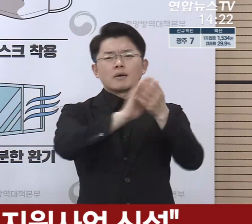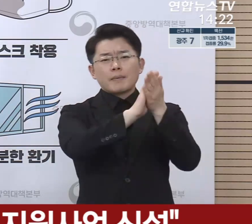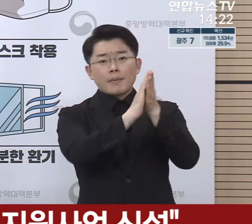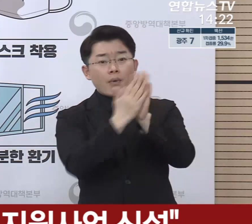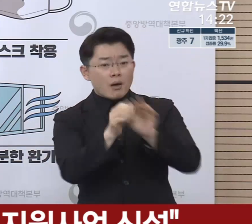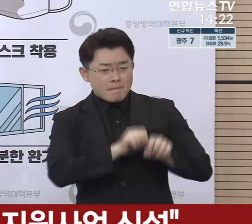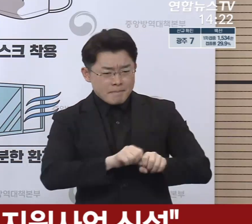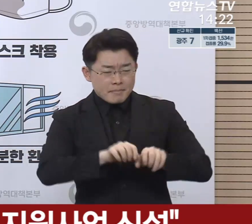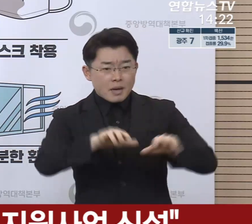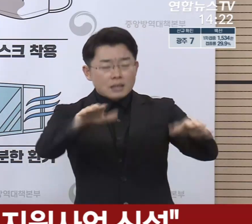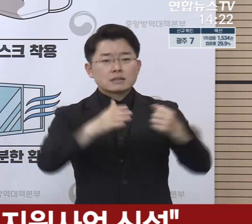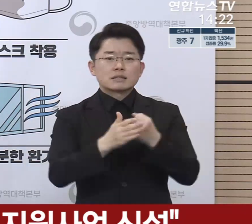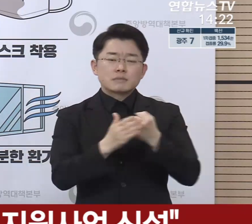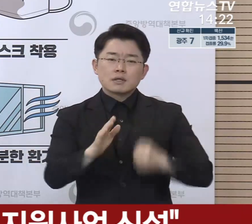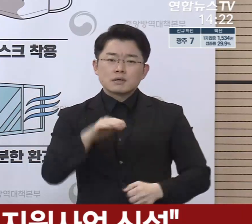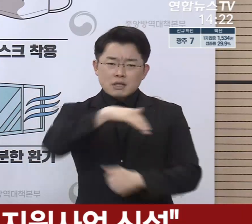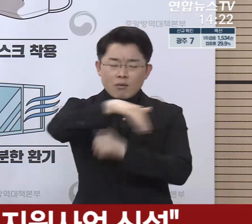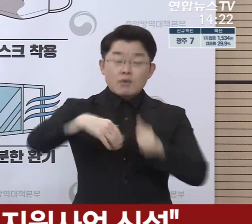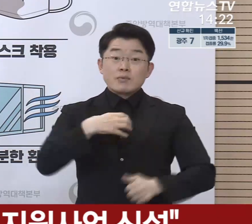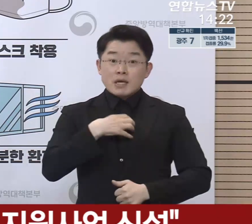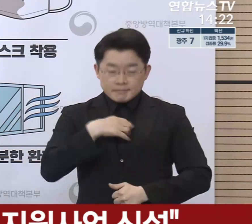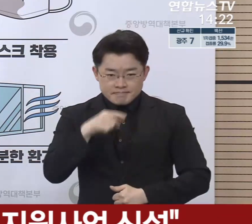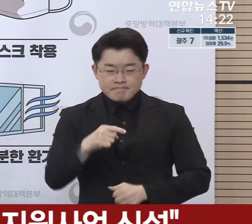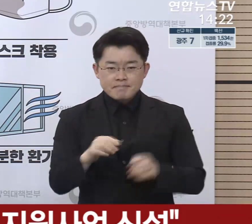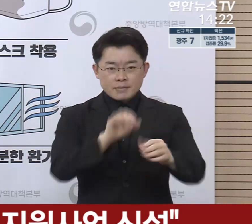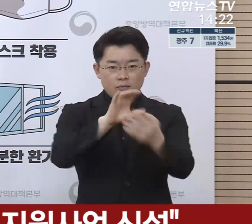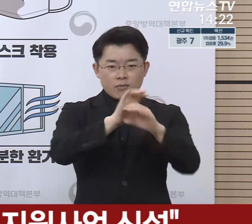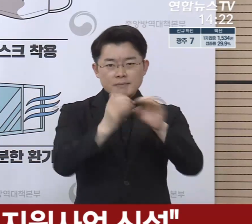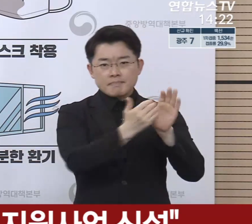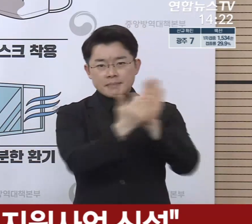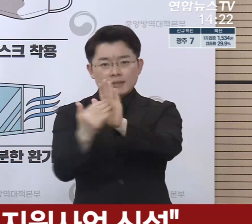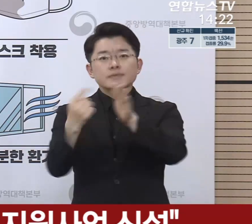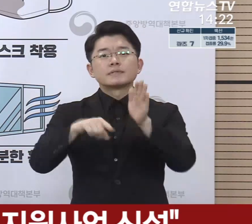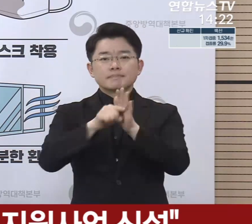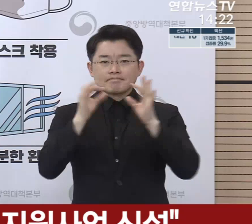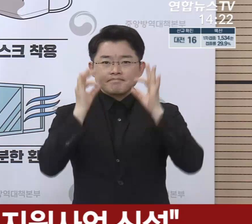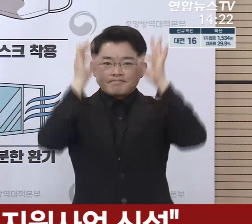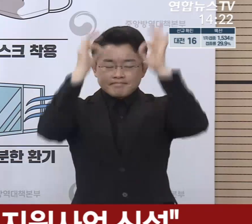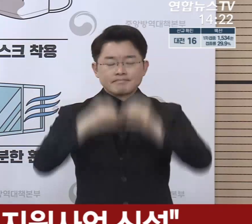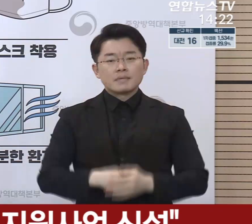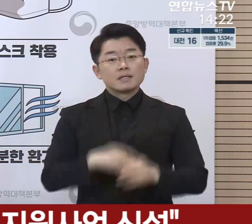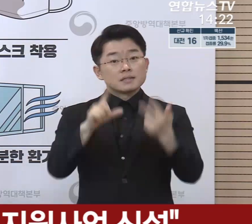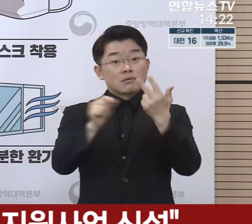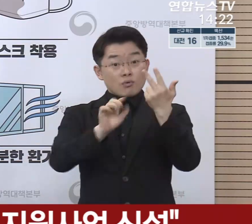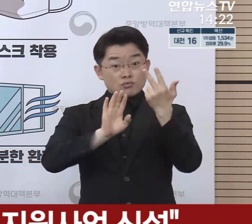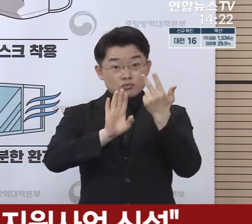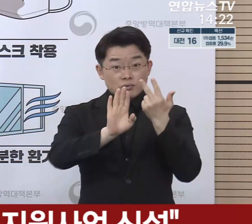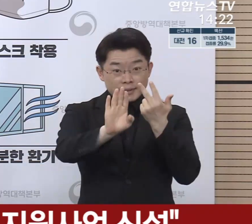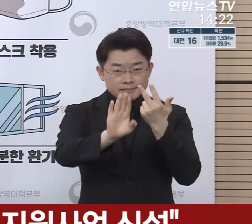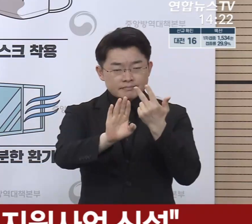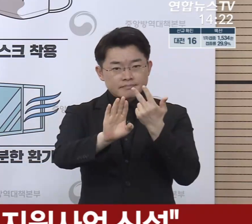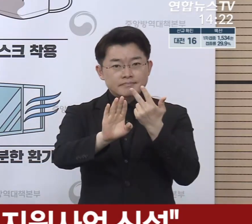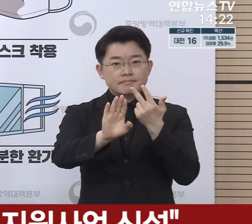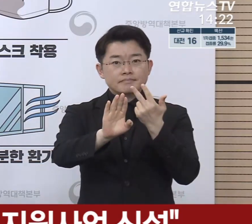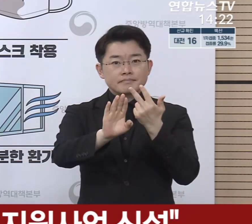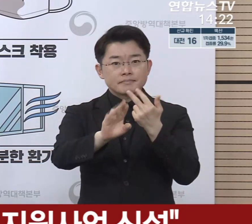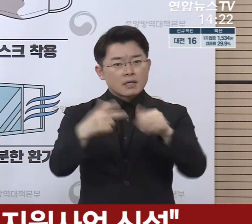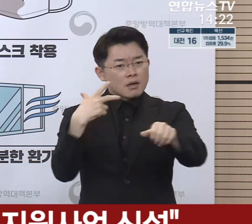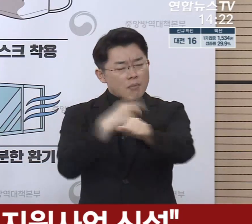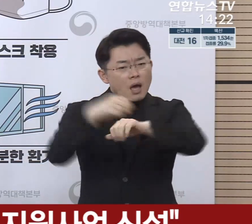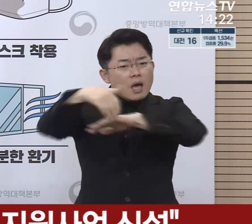면밀히 살펴 코로나19 방역에 최선을 다하겠습니다. 특히 7월 이후 예방접종으로 유행이